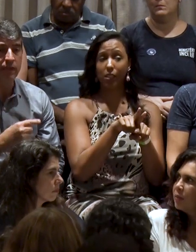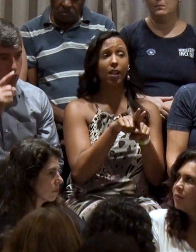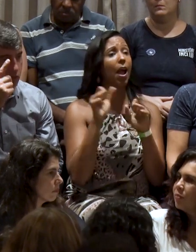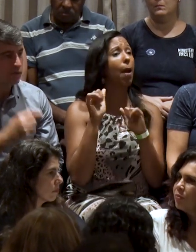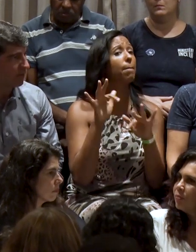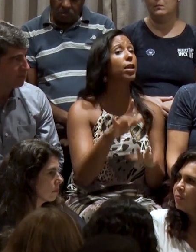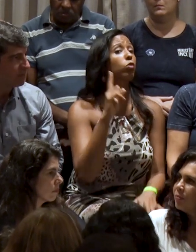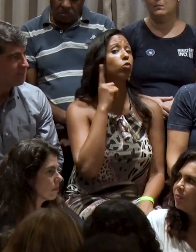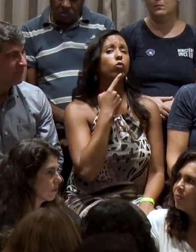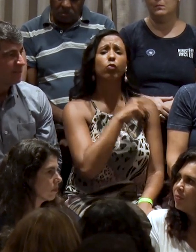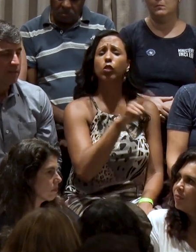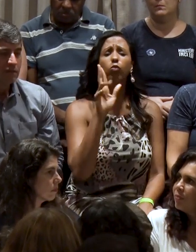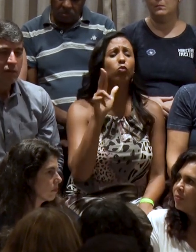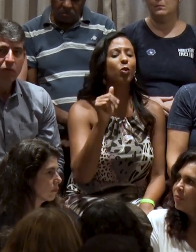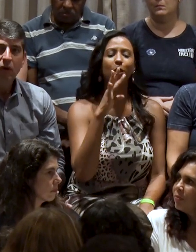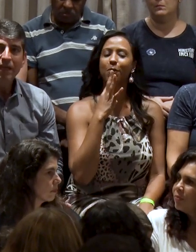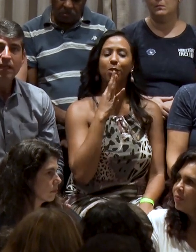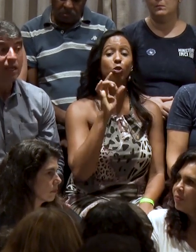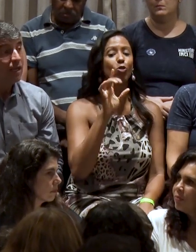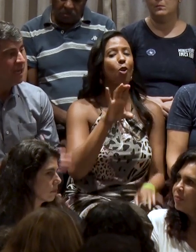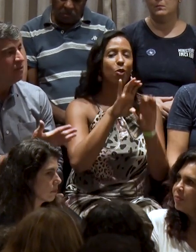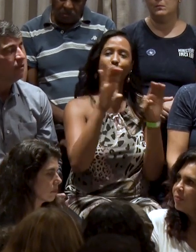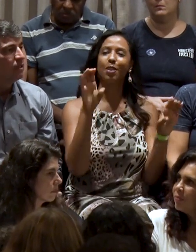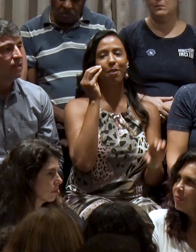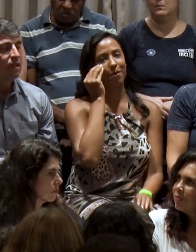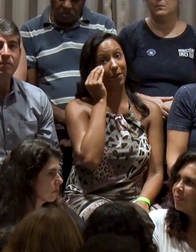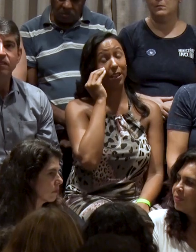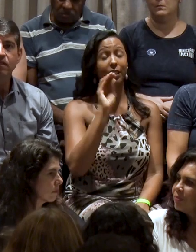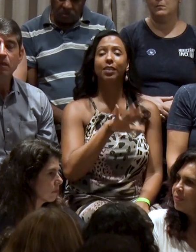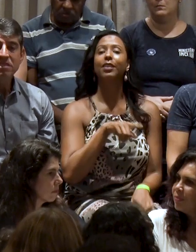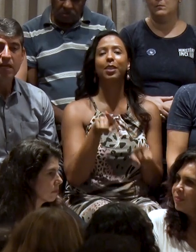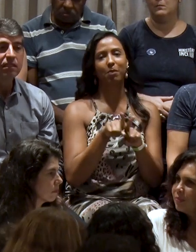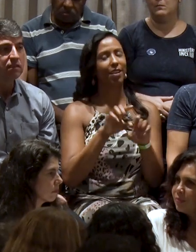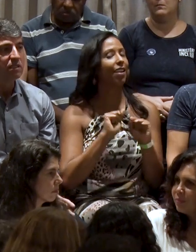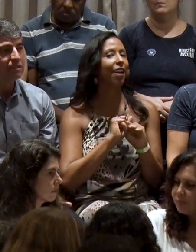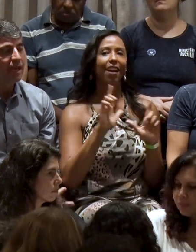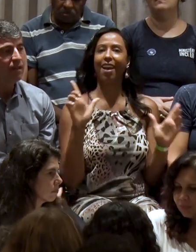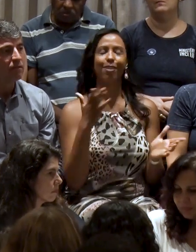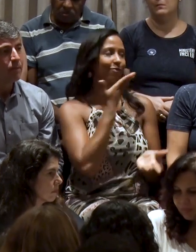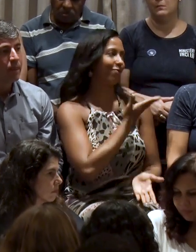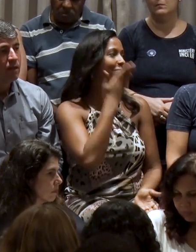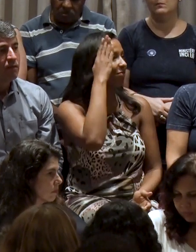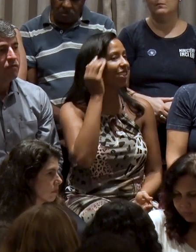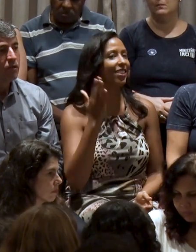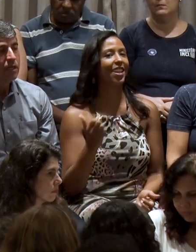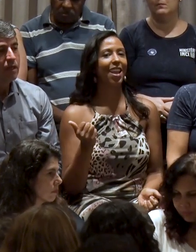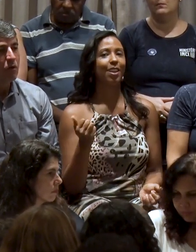vão ser no céu. Então, é uma alegria. E claro que a presença da Michelle nesse ministério foi alguma